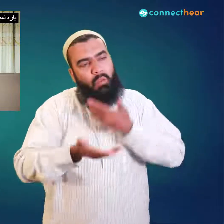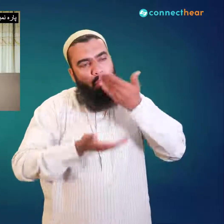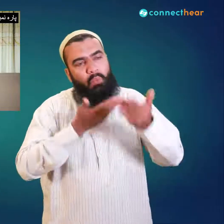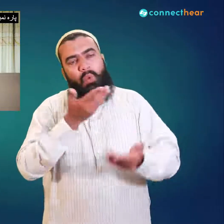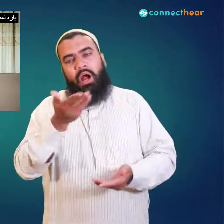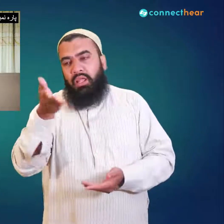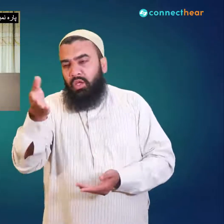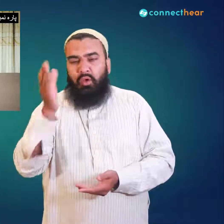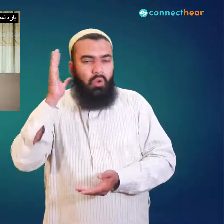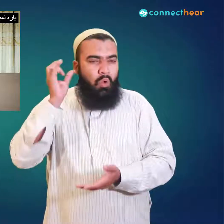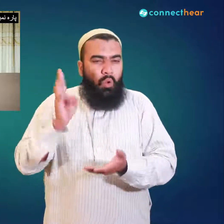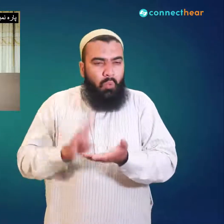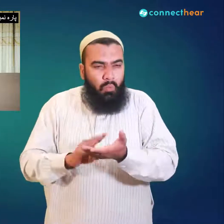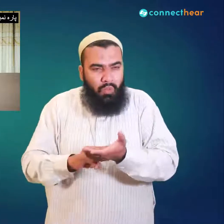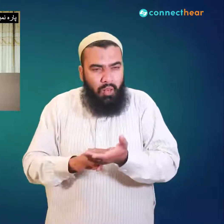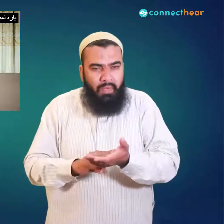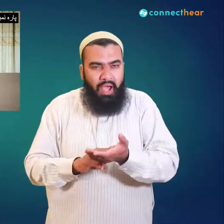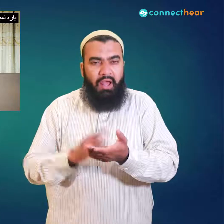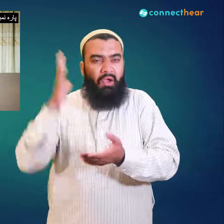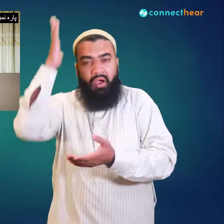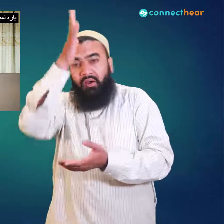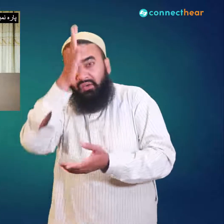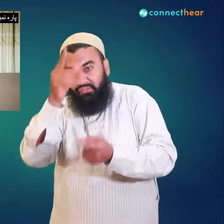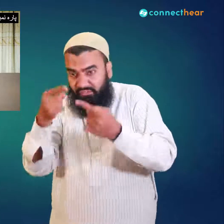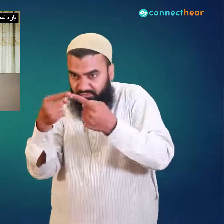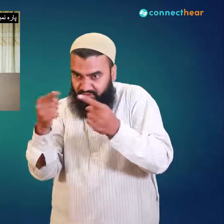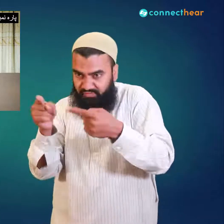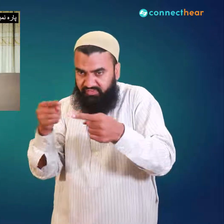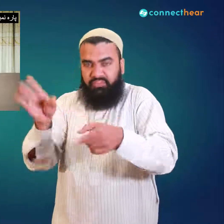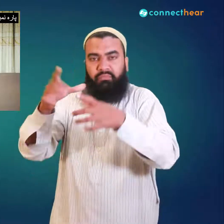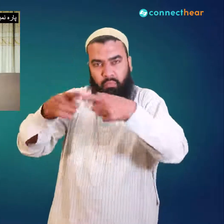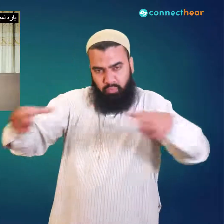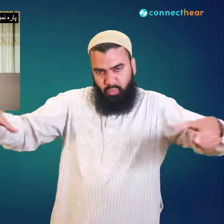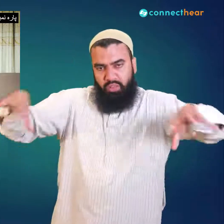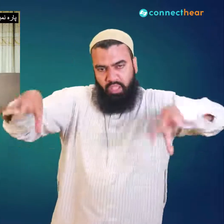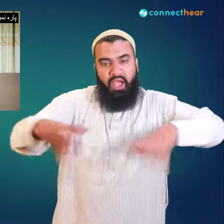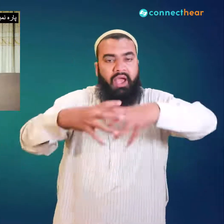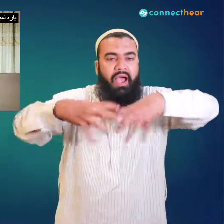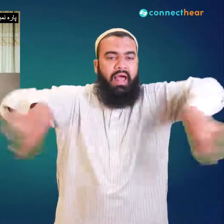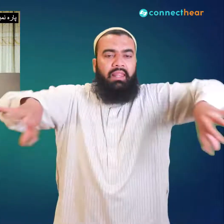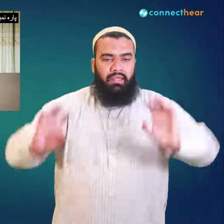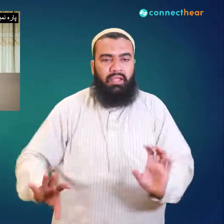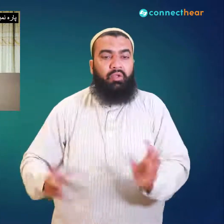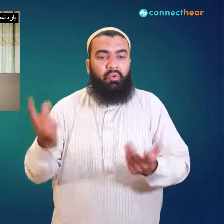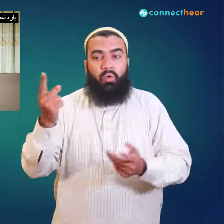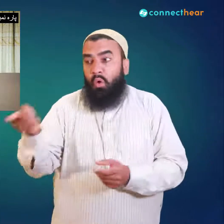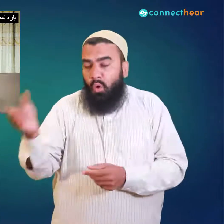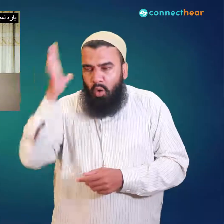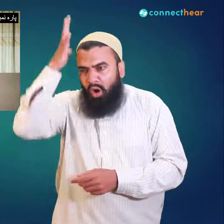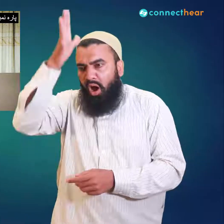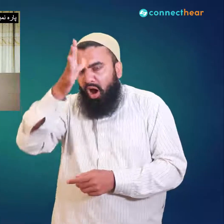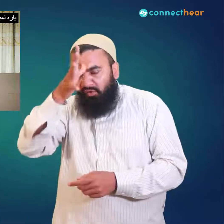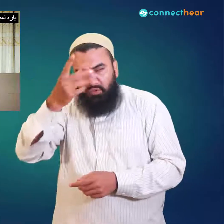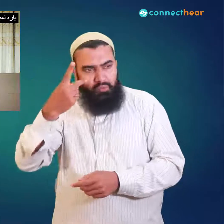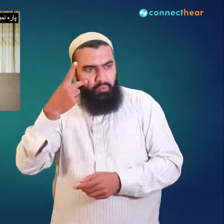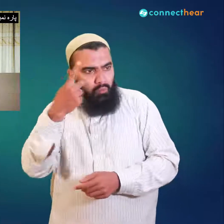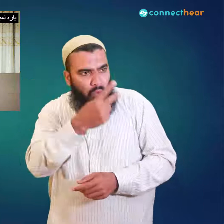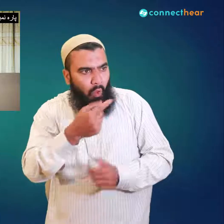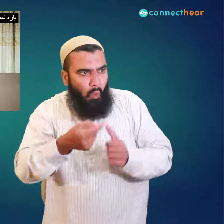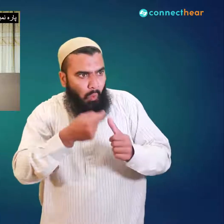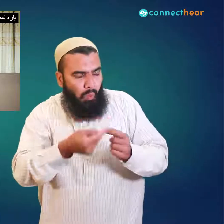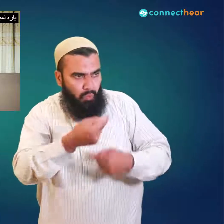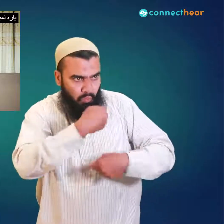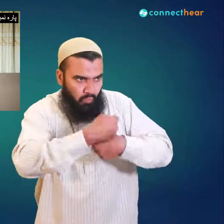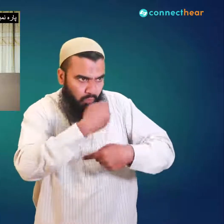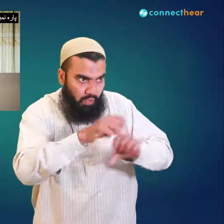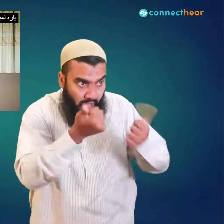سکتا۔ آیت میں ایک اہم قاعدہ بتا دیا گیا کہ اگر تم پر کوئی مصیبت آ گئی ہے تو یہ دراصل اللہ کی طرف سے